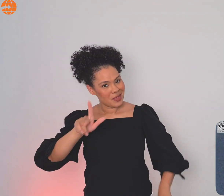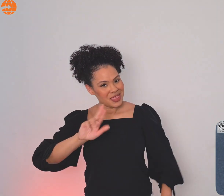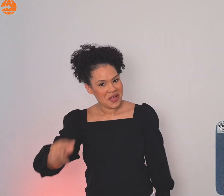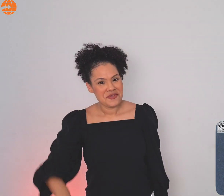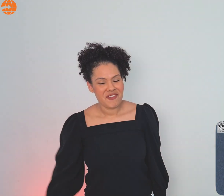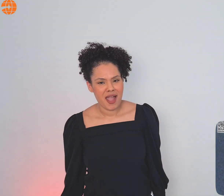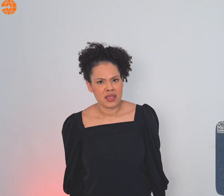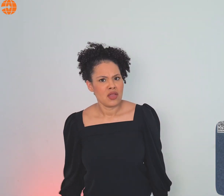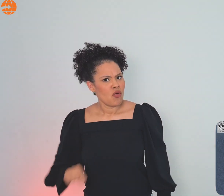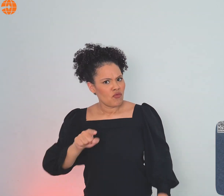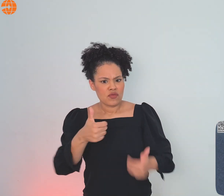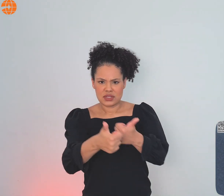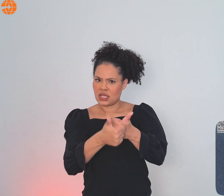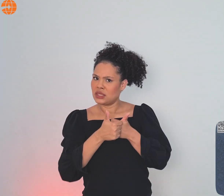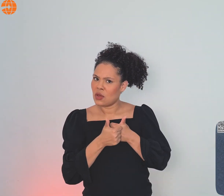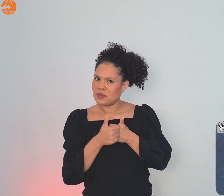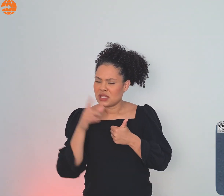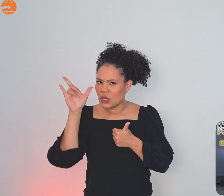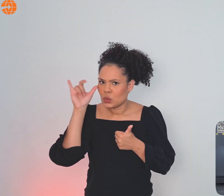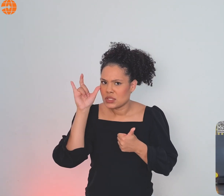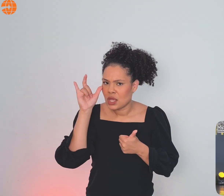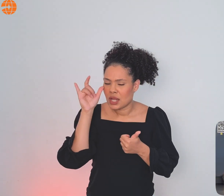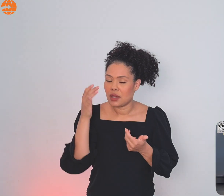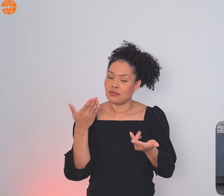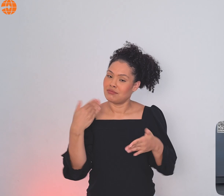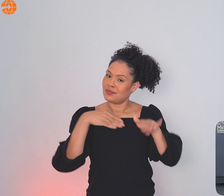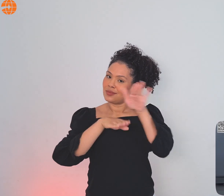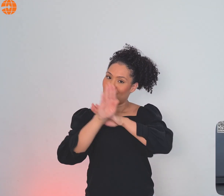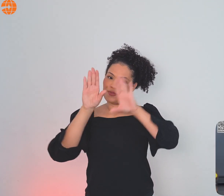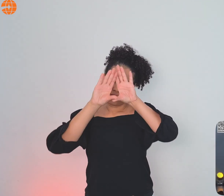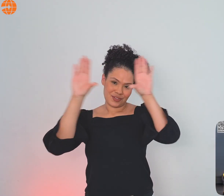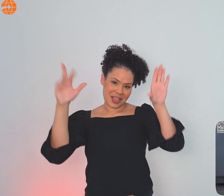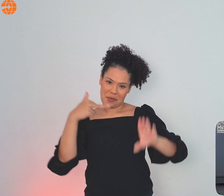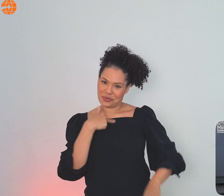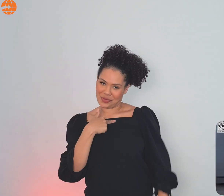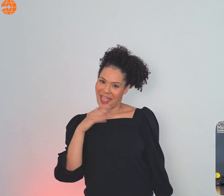Você não me segue no Instagram e não vai para o céu. Aqui,